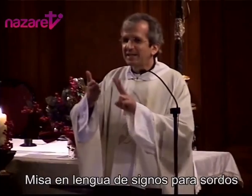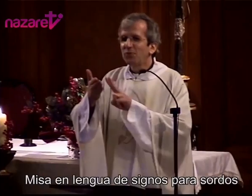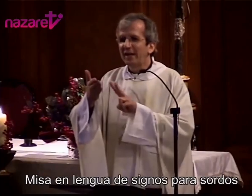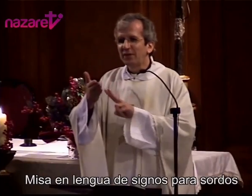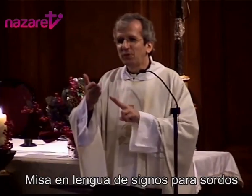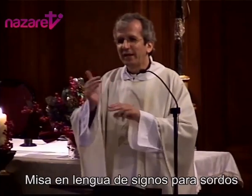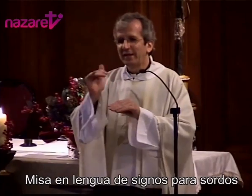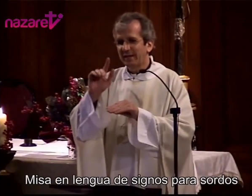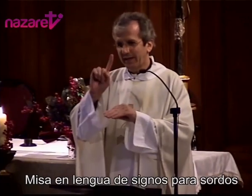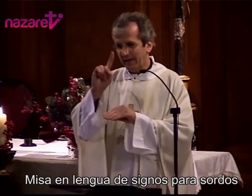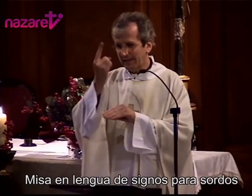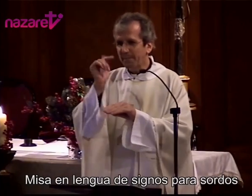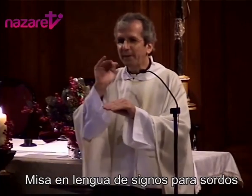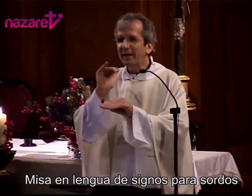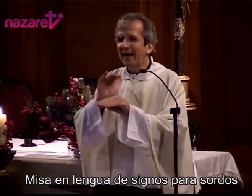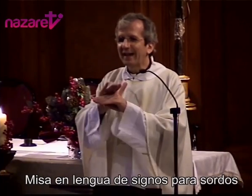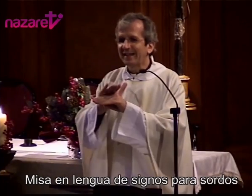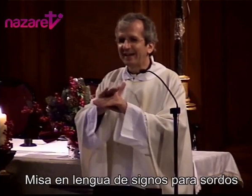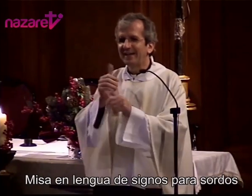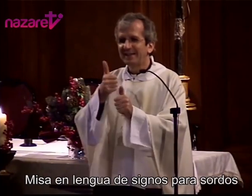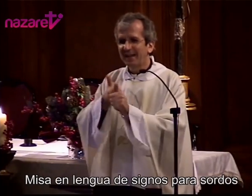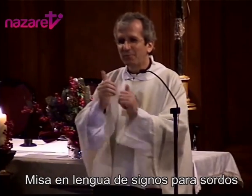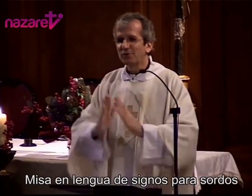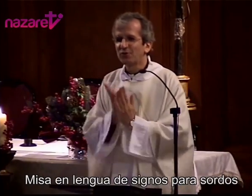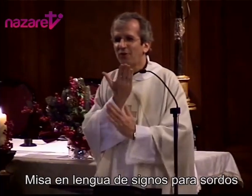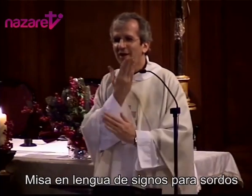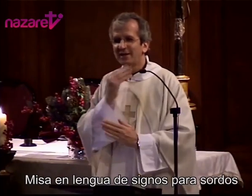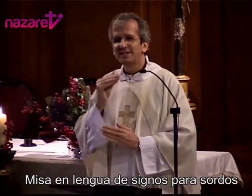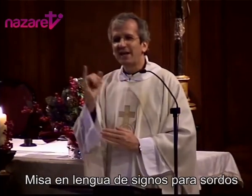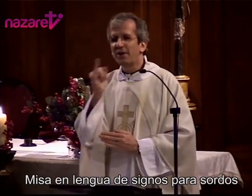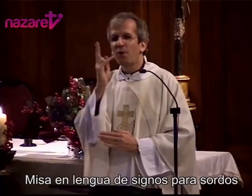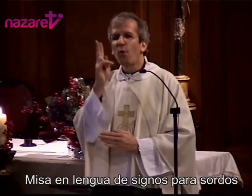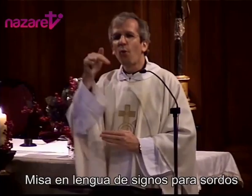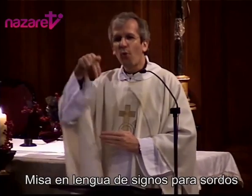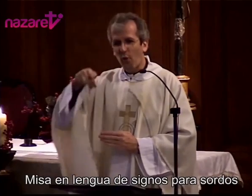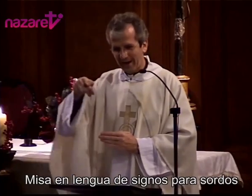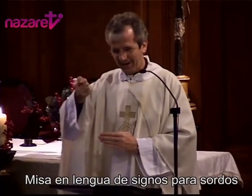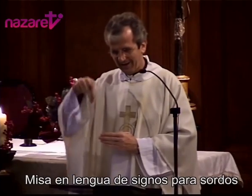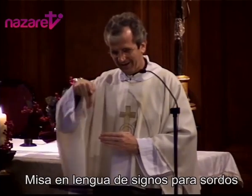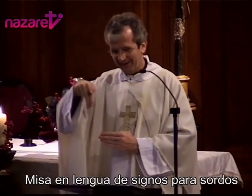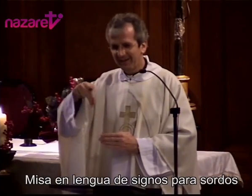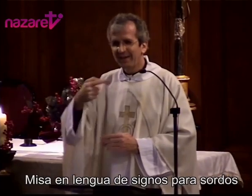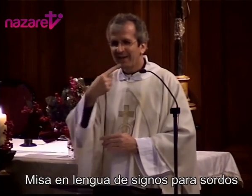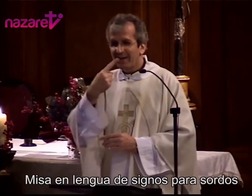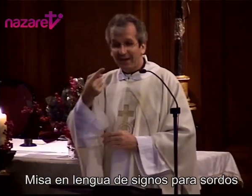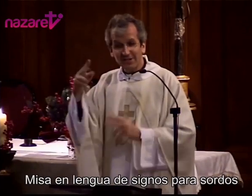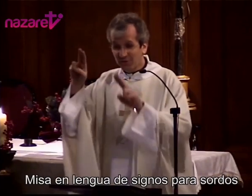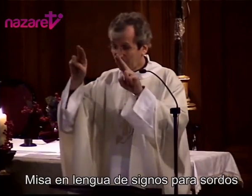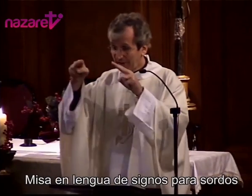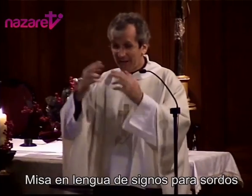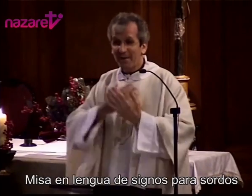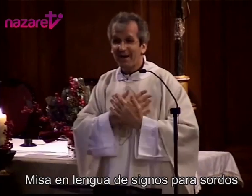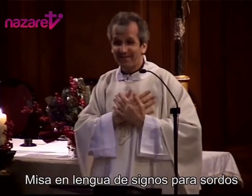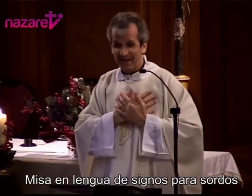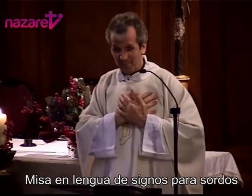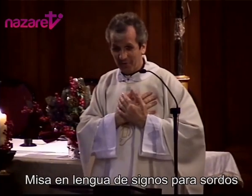Esta segunda lectura es de la primera carta del apóstol San Juan. Es todo